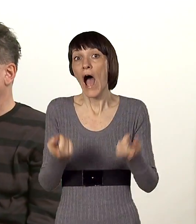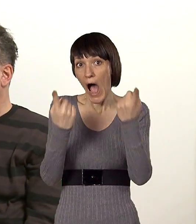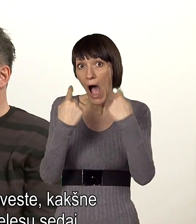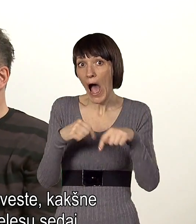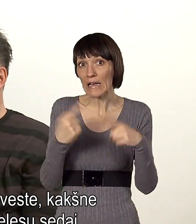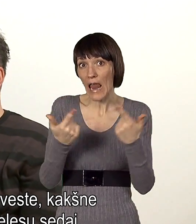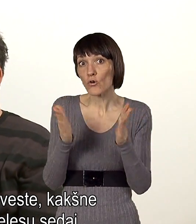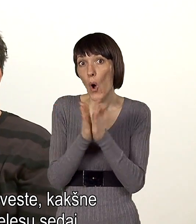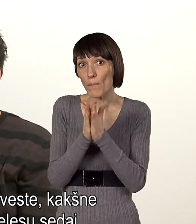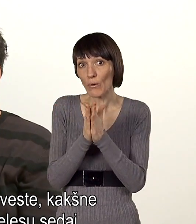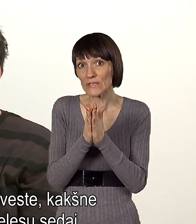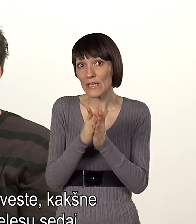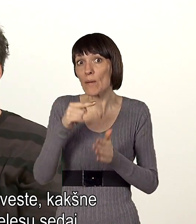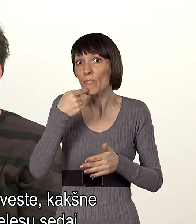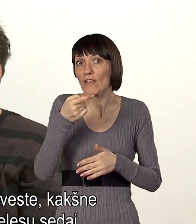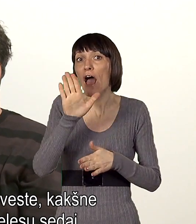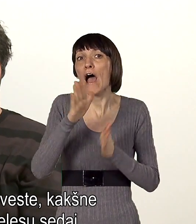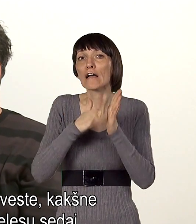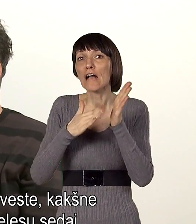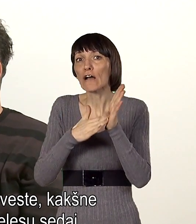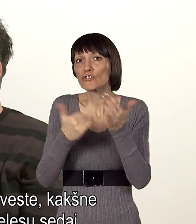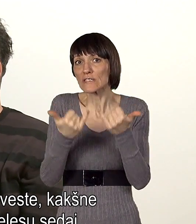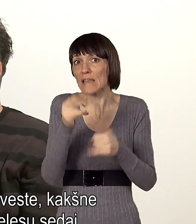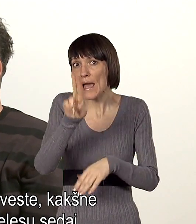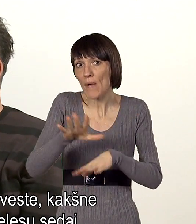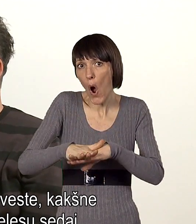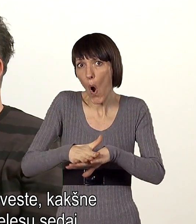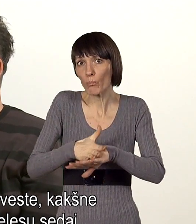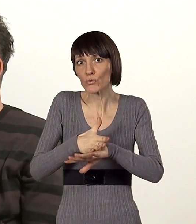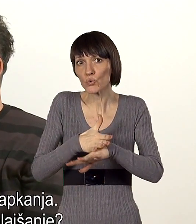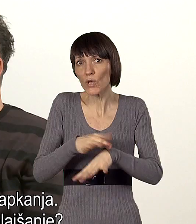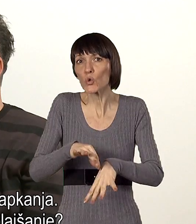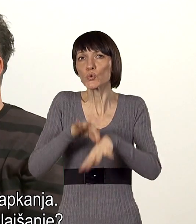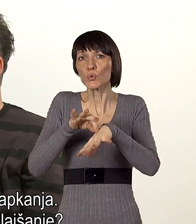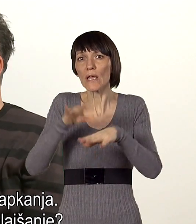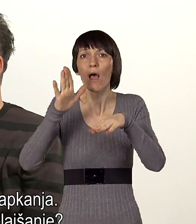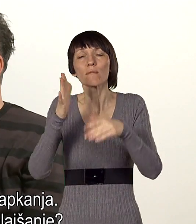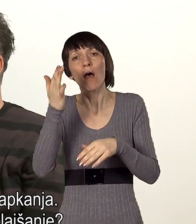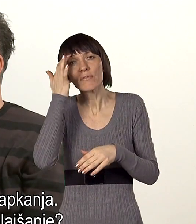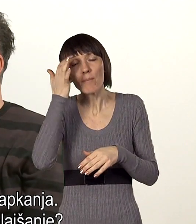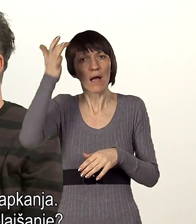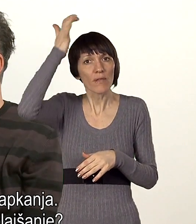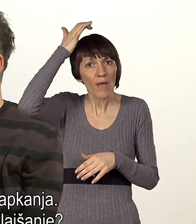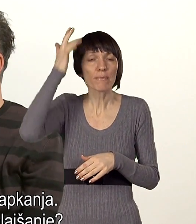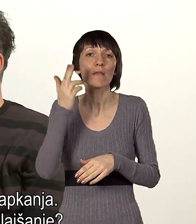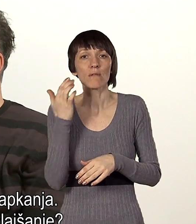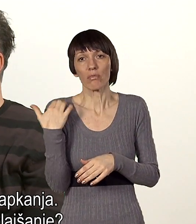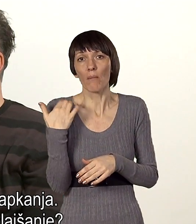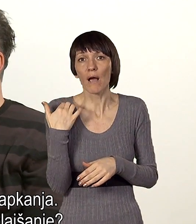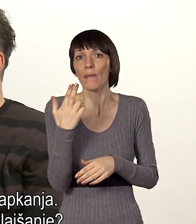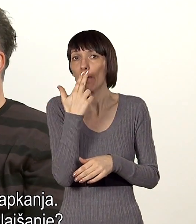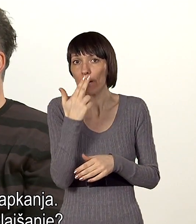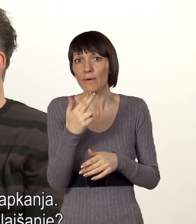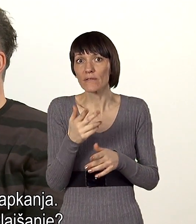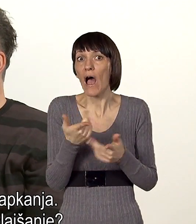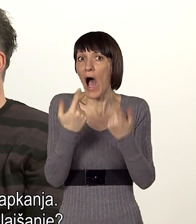A mi lahko prosim poveste, če imate kakršnekoli občutke v telesu sedaj po tem krogu tapkanja? Kakršnekoli